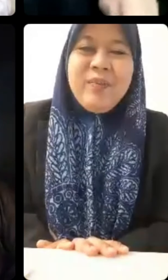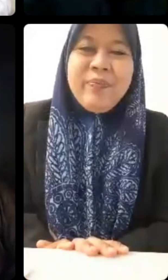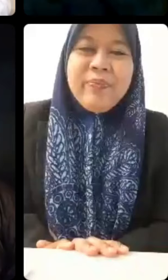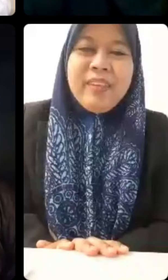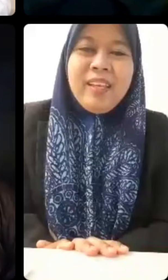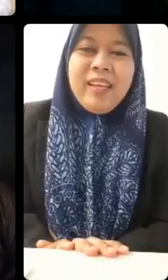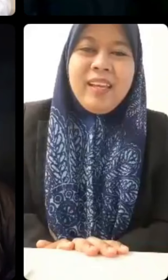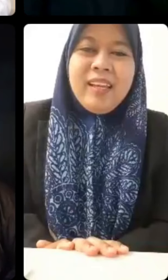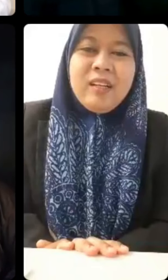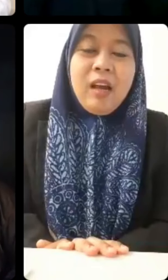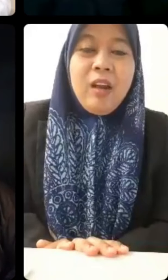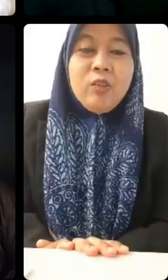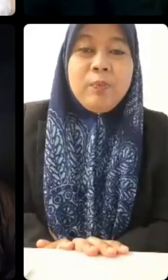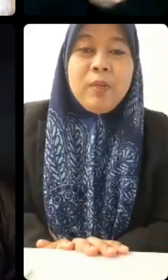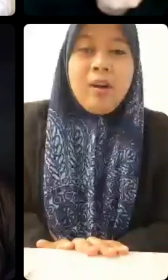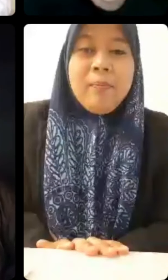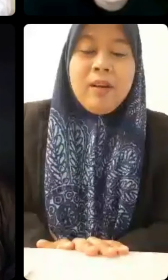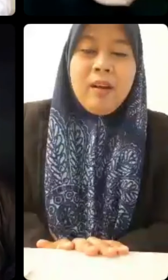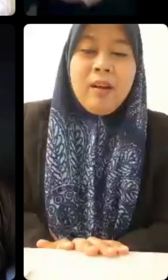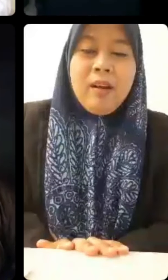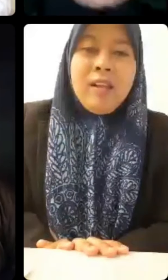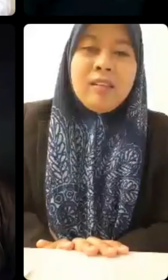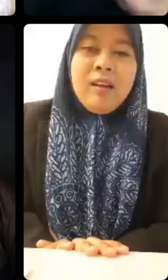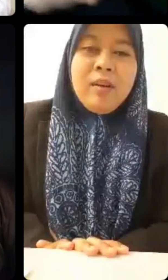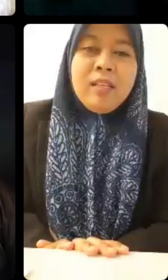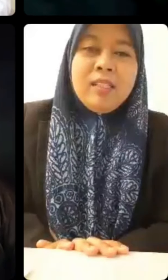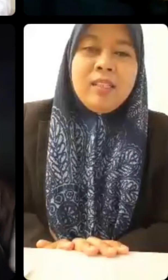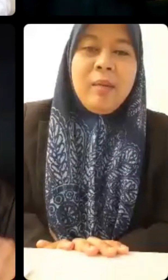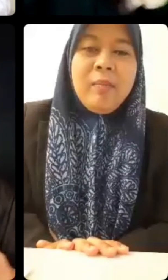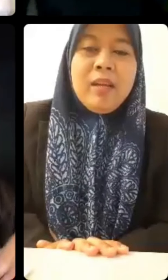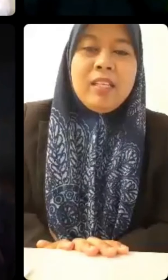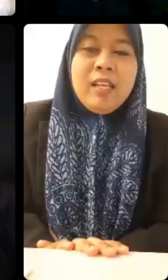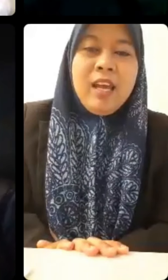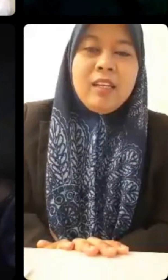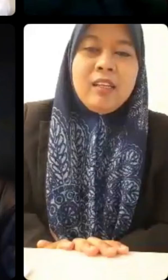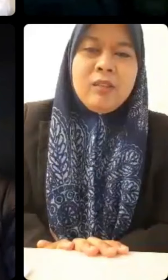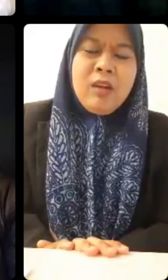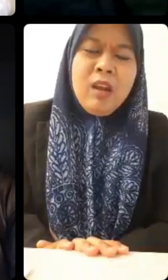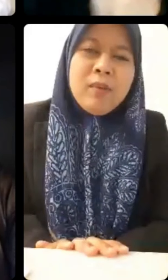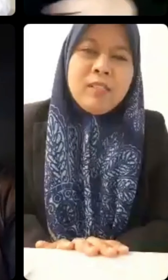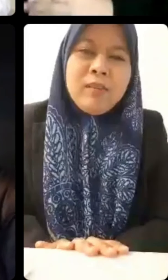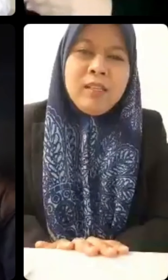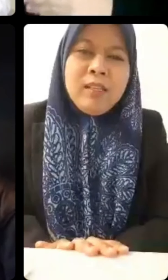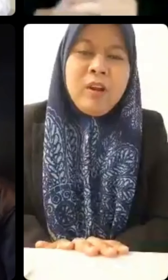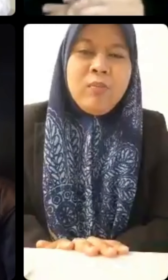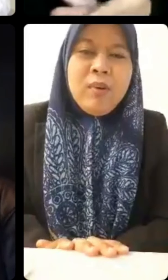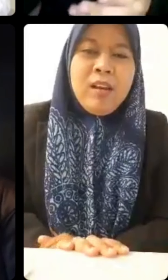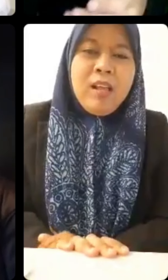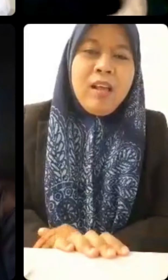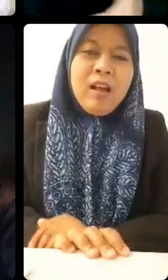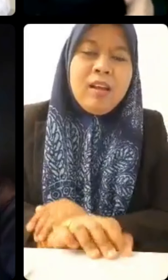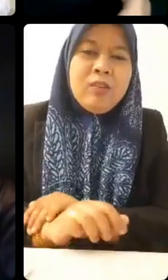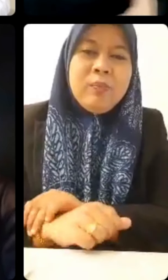So, kalau jumpa orang pekak yang tengah bekerja dekat mana-mana syarikat ke, so kalau macam kita orang